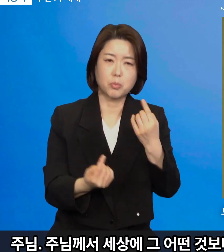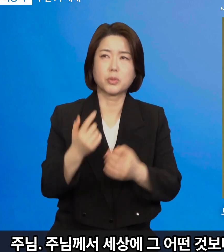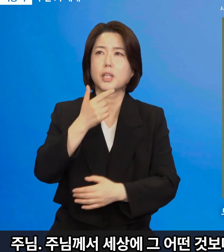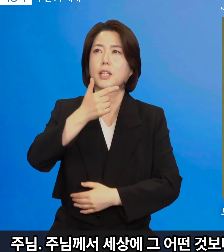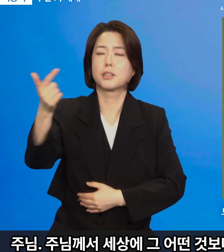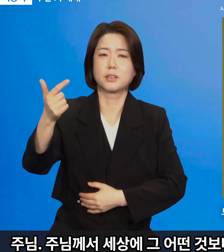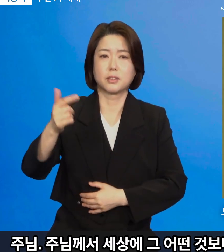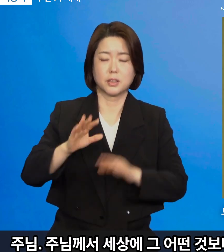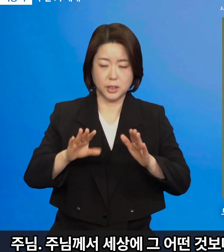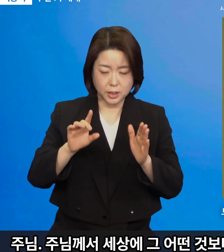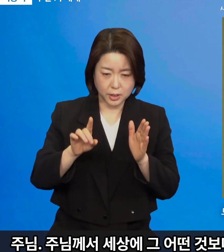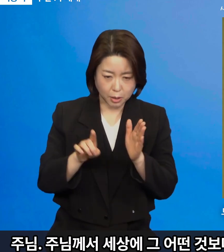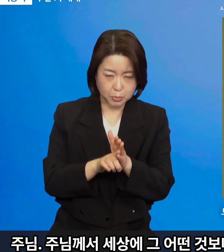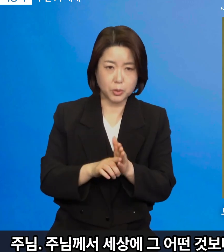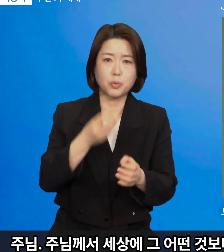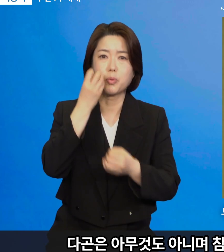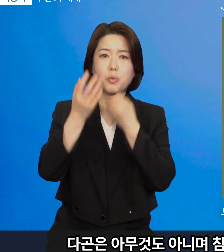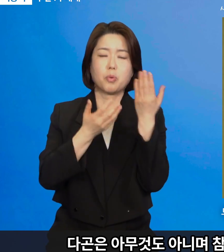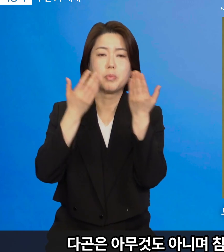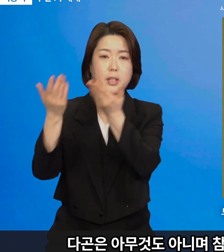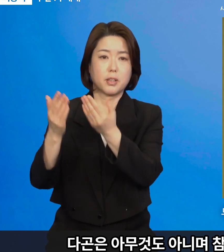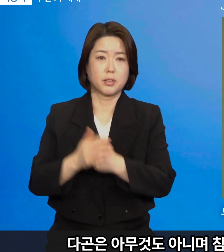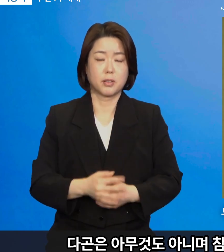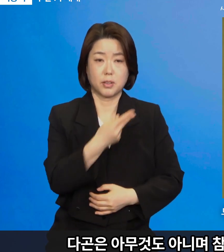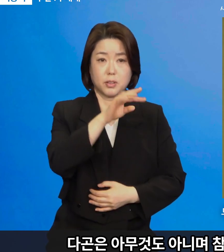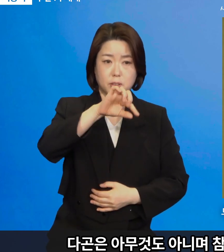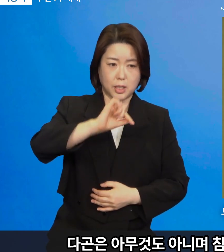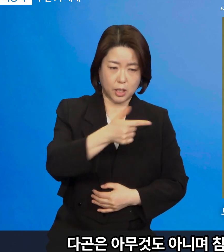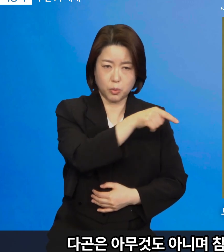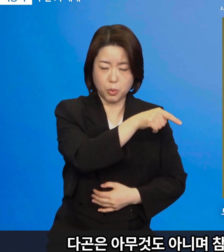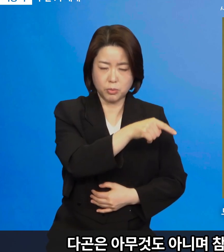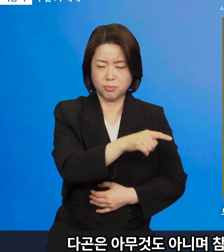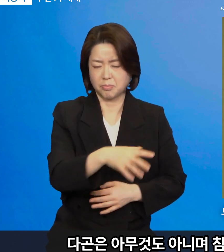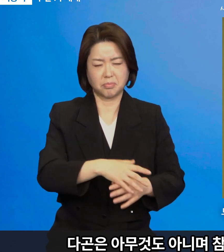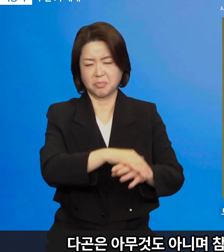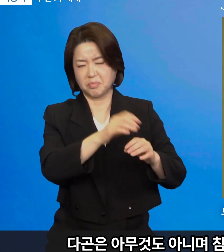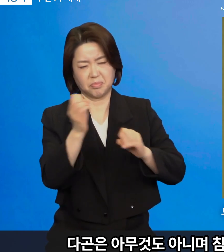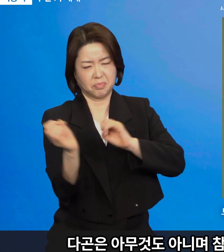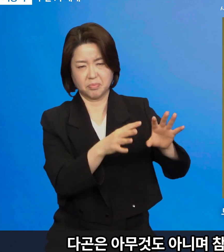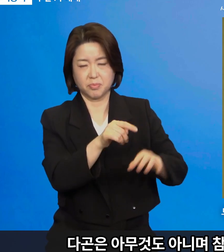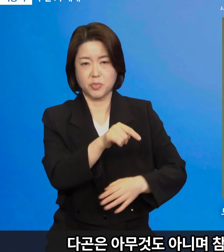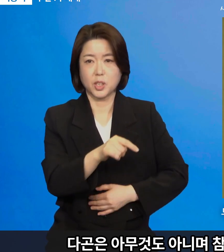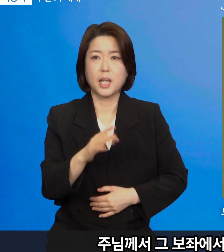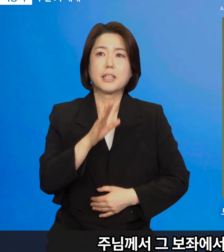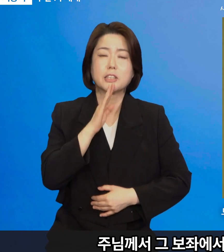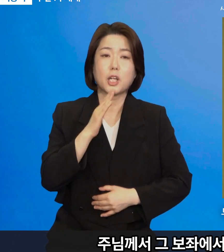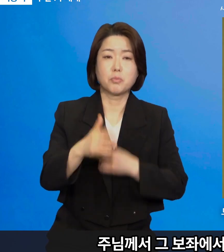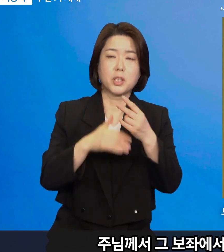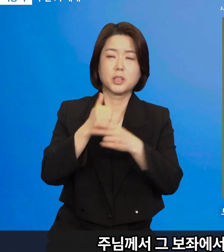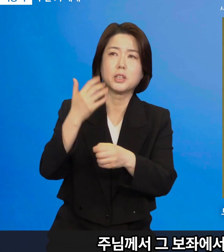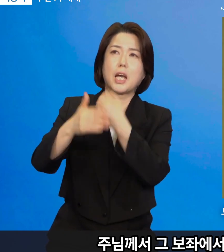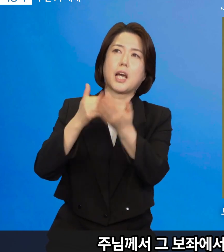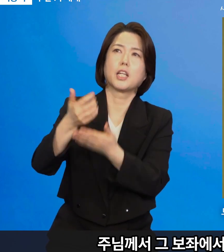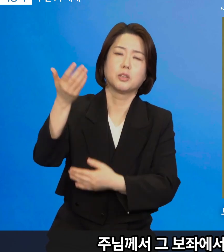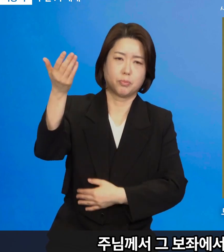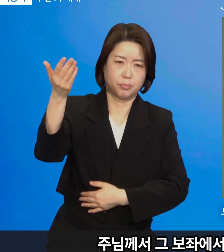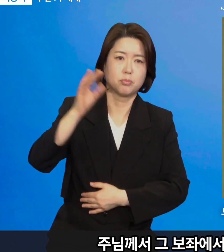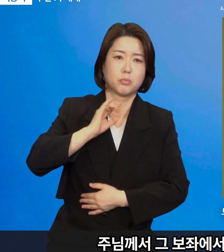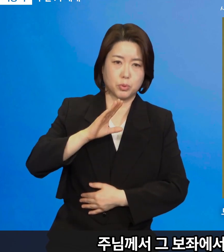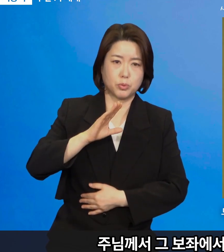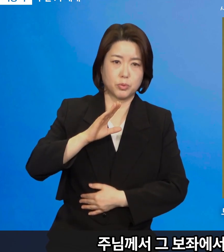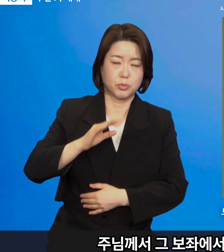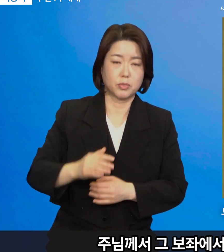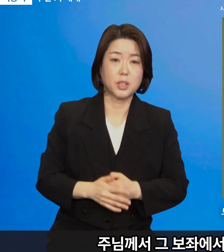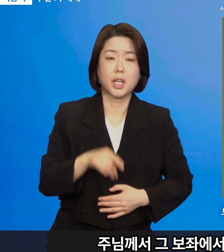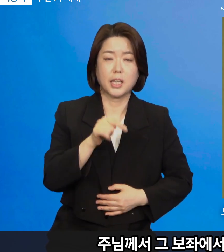이 시간에 믿고 고백합니다. 다곤은 아무것도 아니며 참된 신은 하나님 뿐이십니다. 주님께서 그